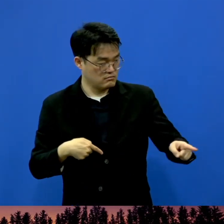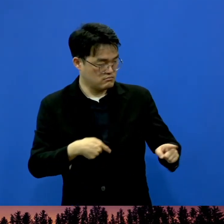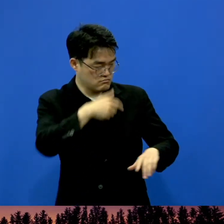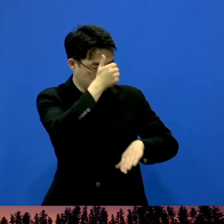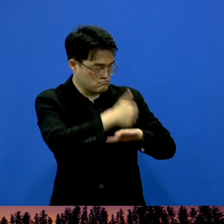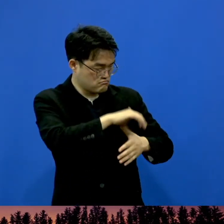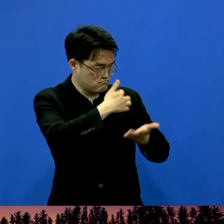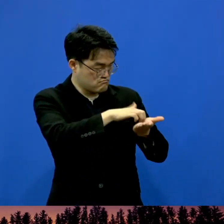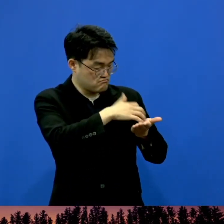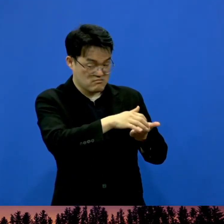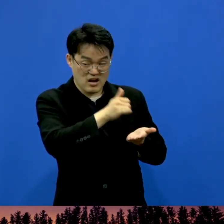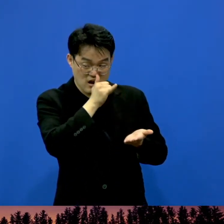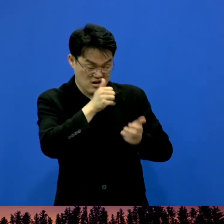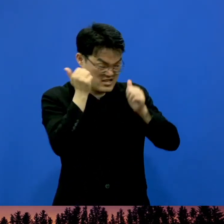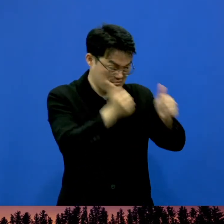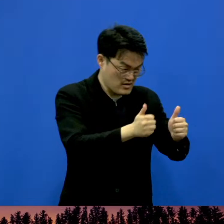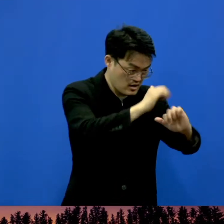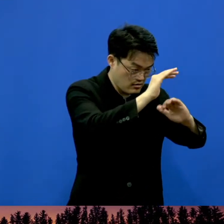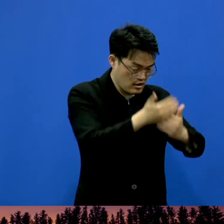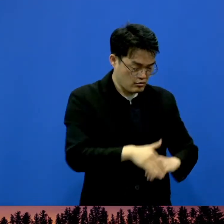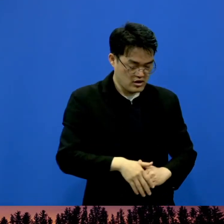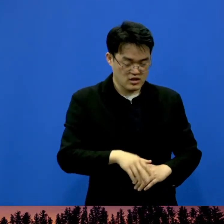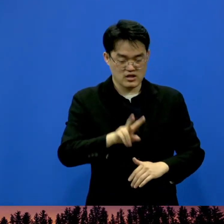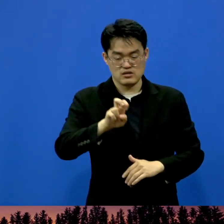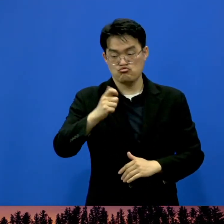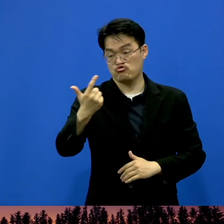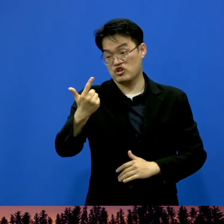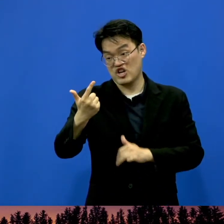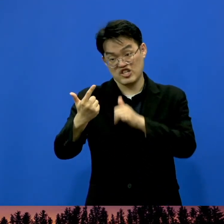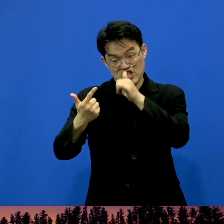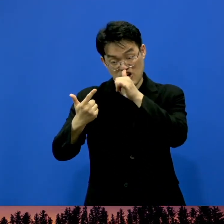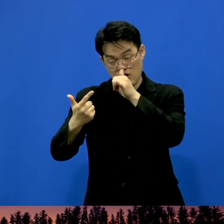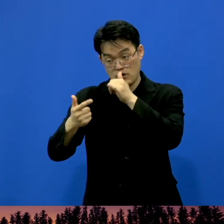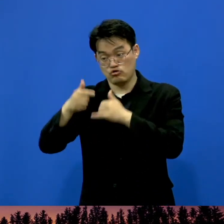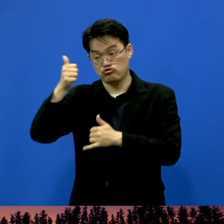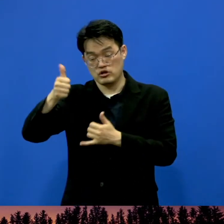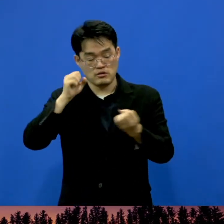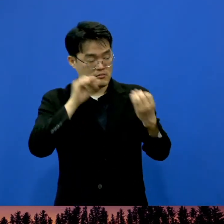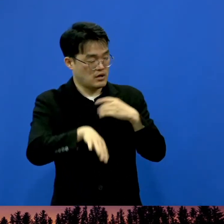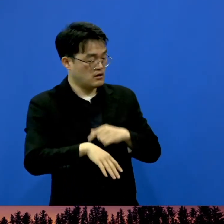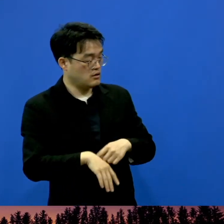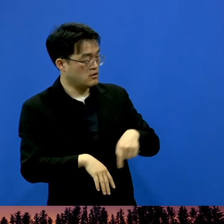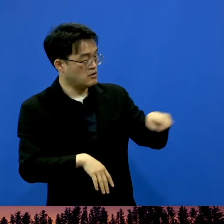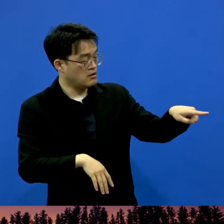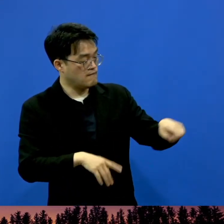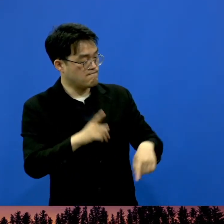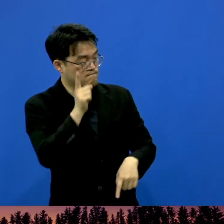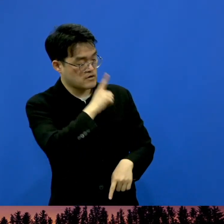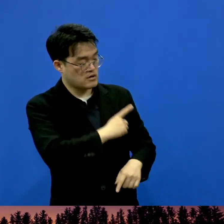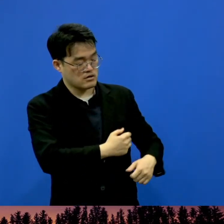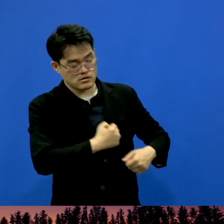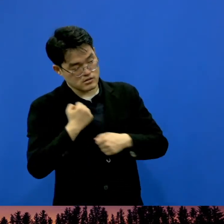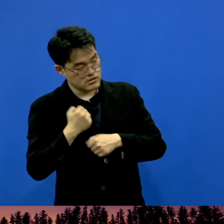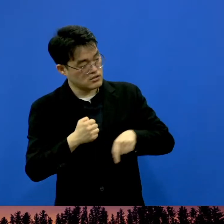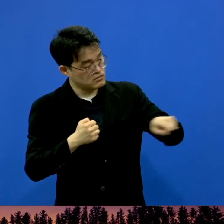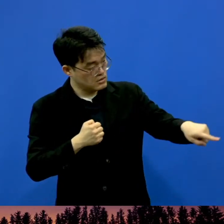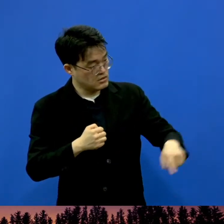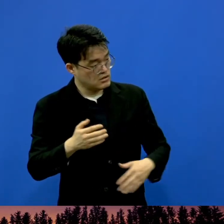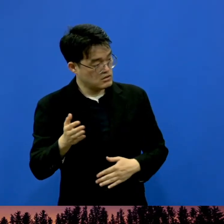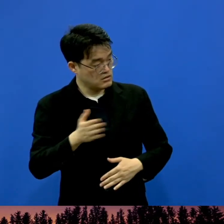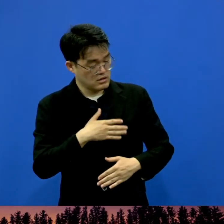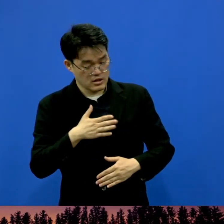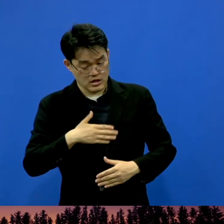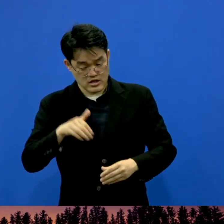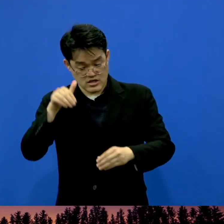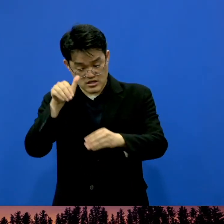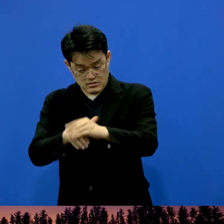심판이 오늘 여러분 26절을 보면 그 주인이 대답하여 이르되 악하고 게으른 종아 나는 심지 않은 데서 거두고 해치지 않은 데서